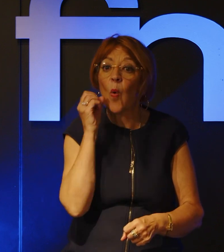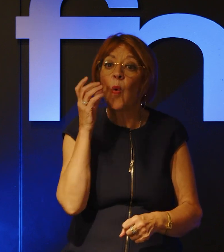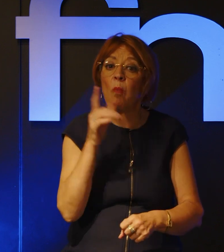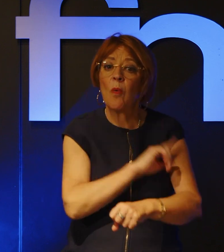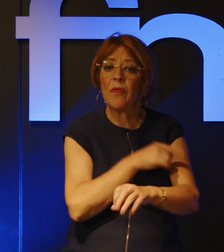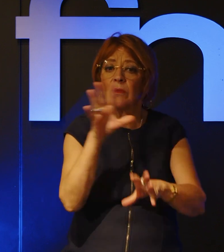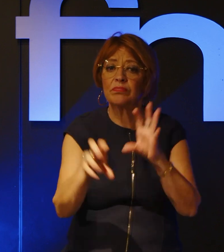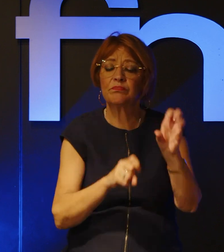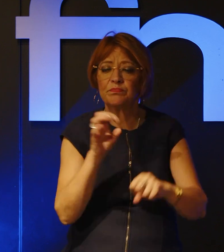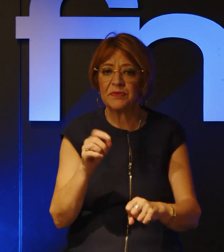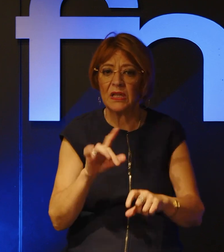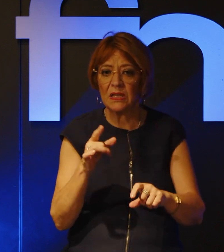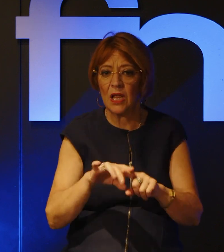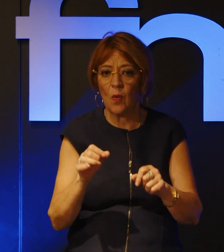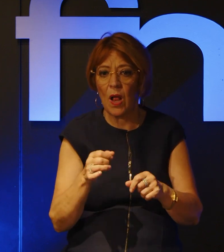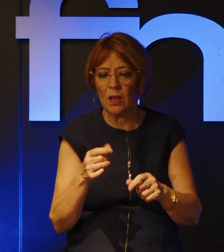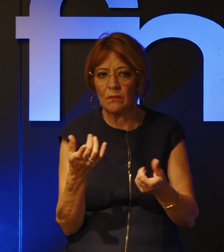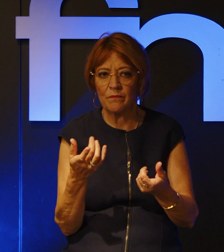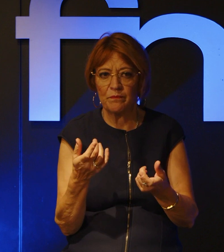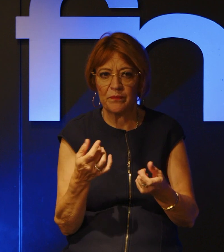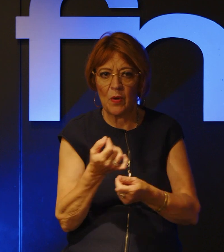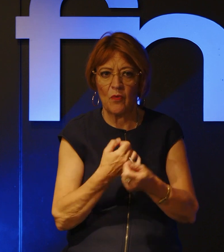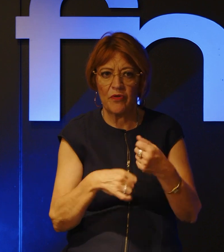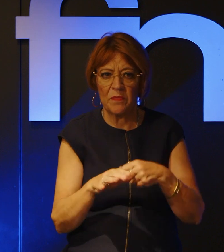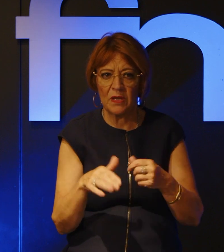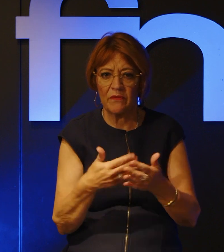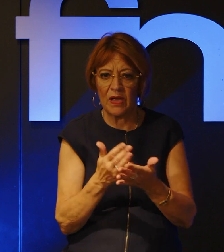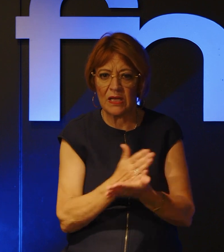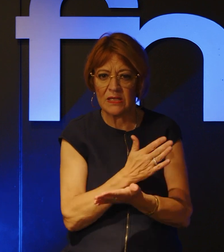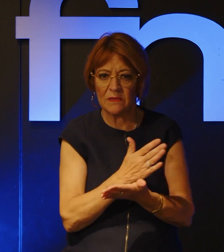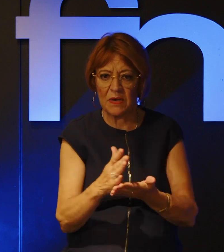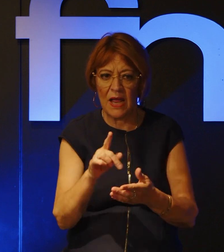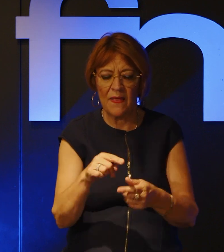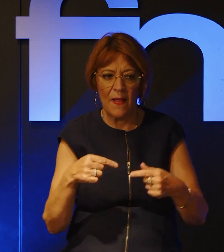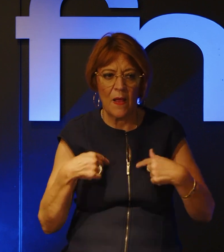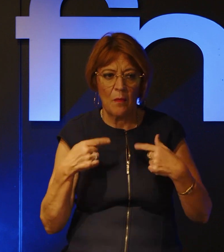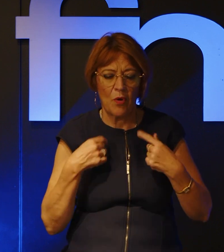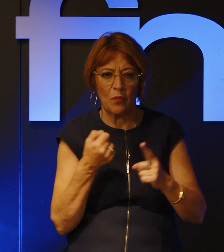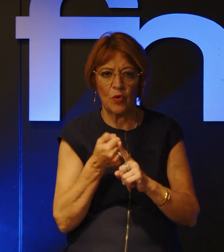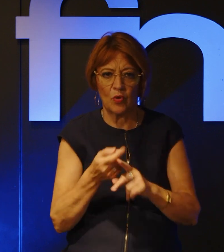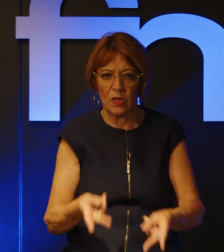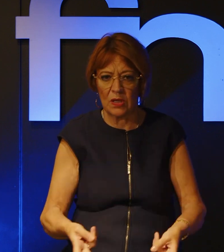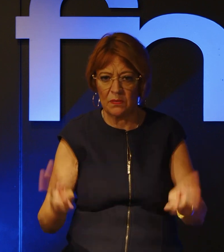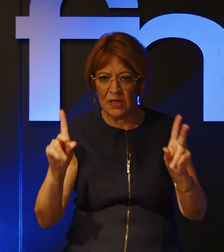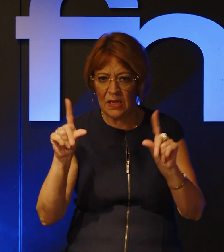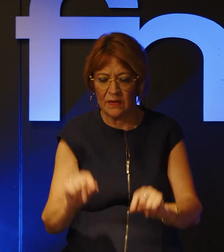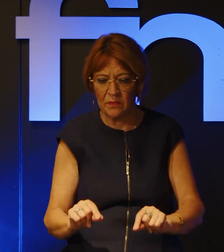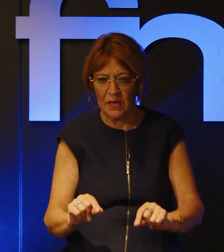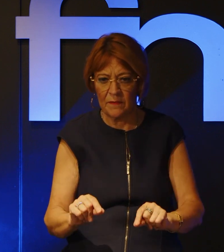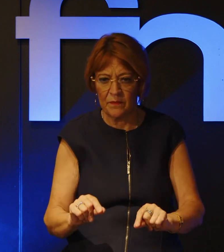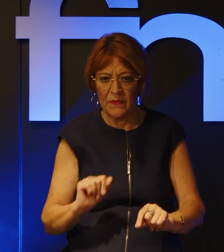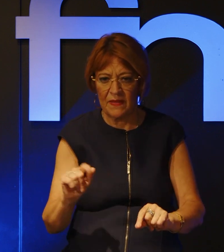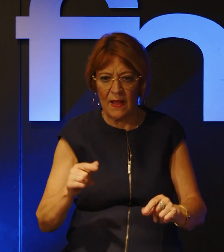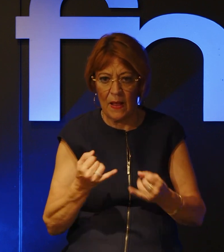um um movimento a H que vai separar da sua luta não é pela Liberdade e pela